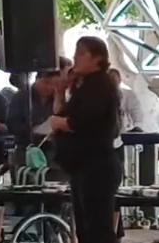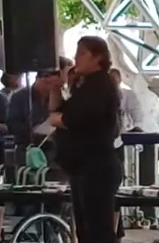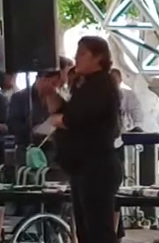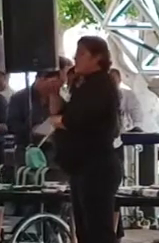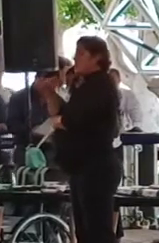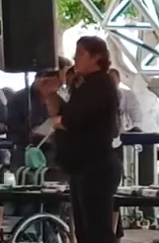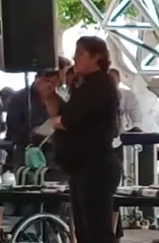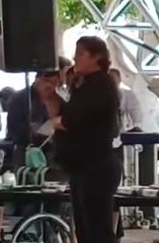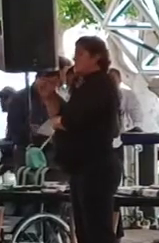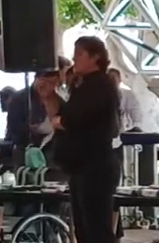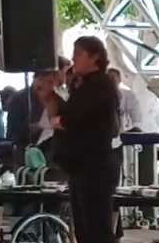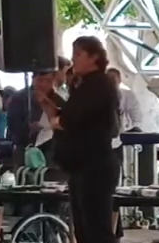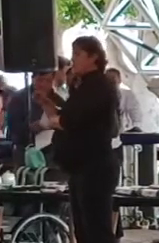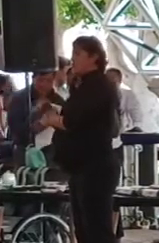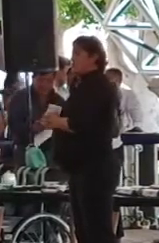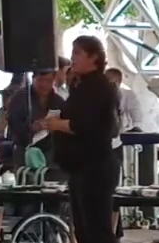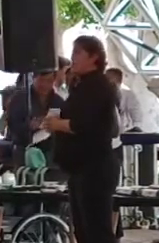gracias.